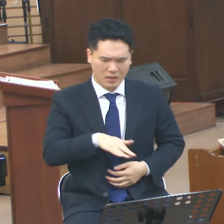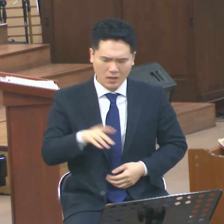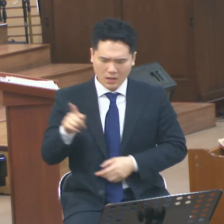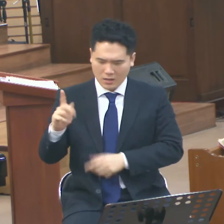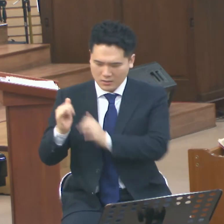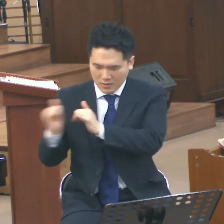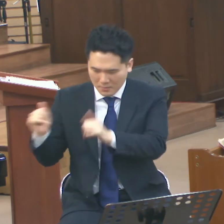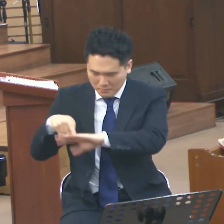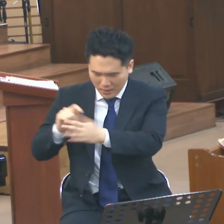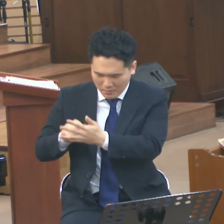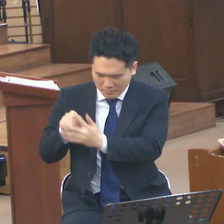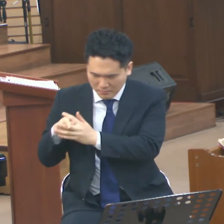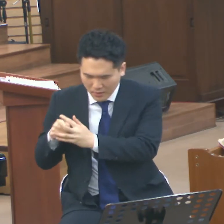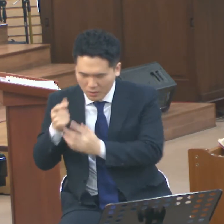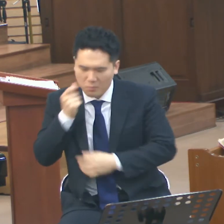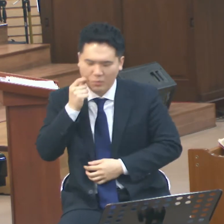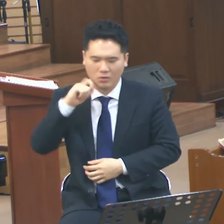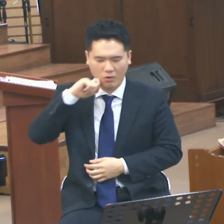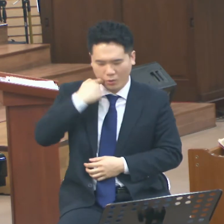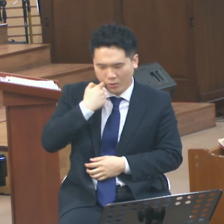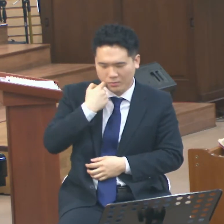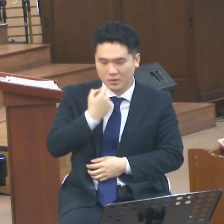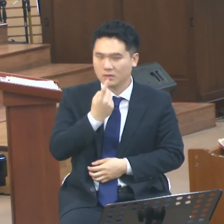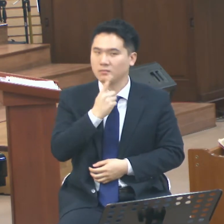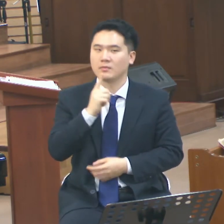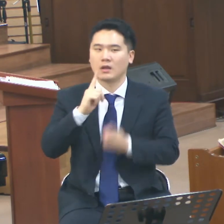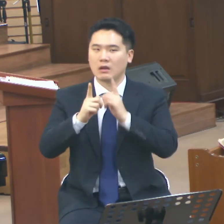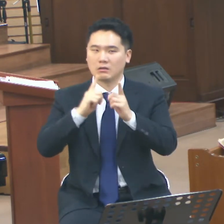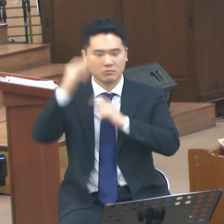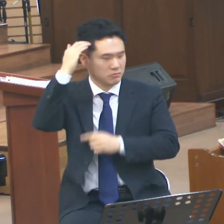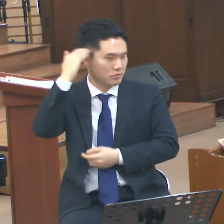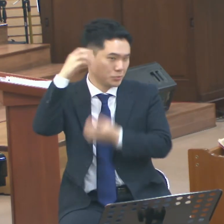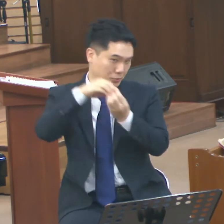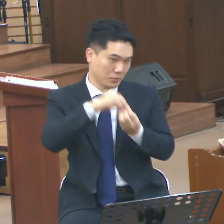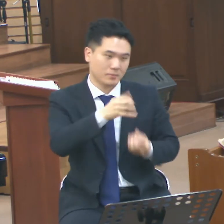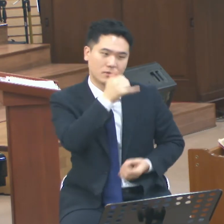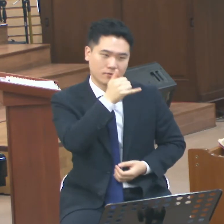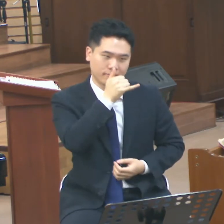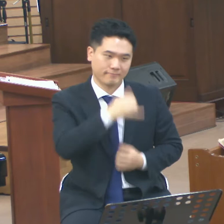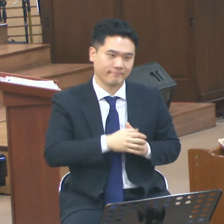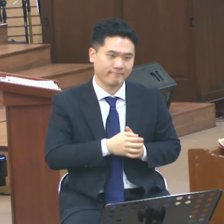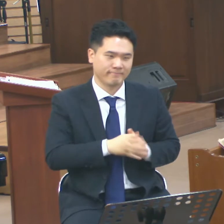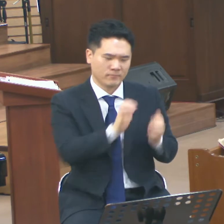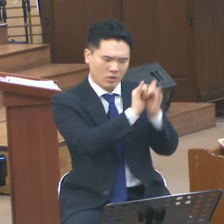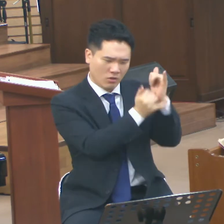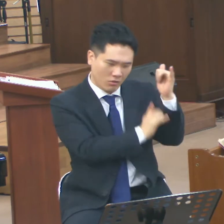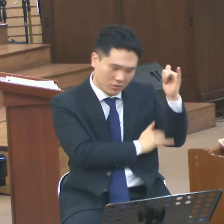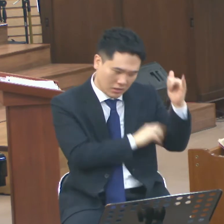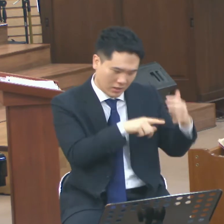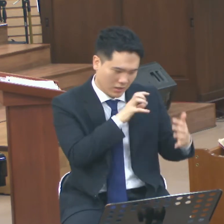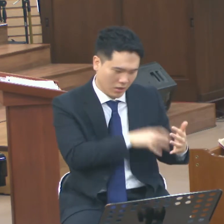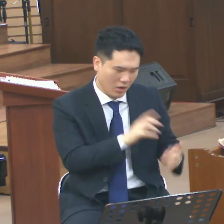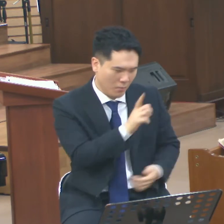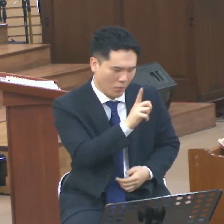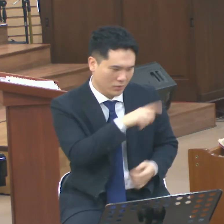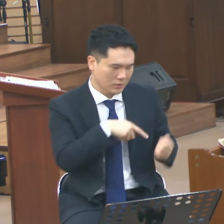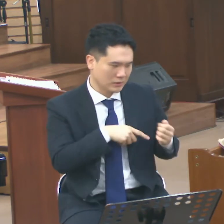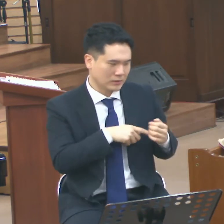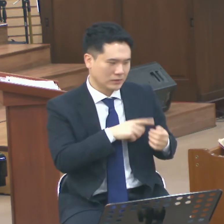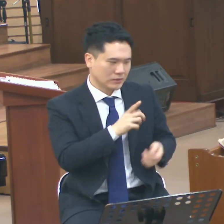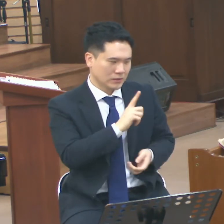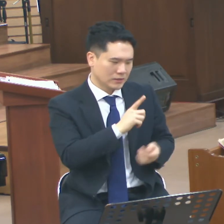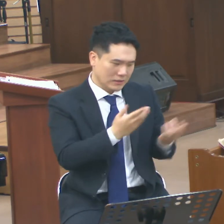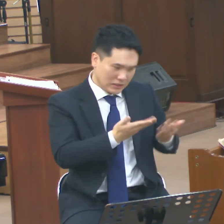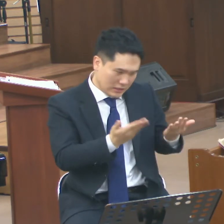사람의 마음이 있기 참 어렵고 시대의 흐름이나 역사의 어떤 의미부여할 일들을 제때 잘 파악하는 것은